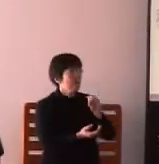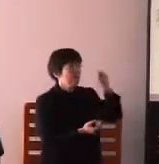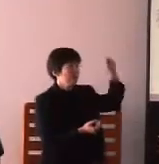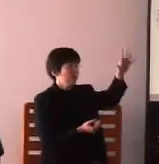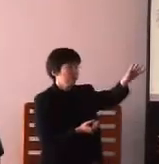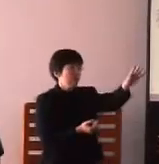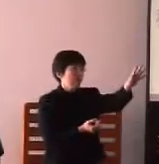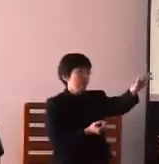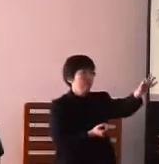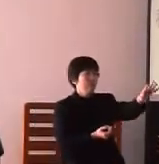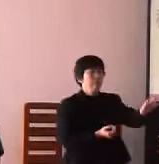しされています。